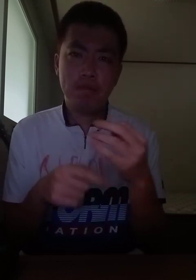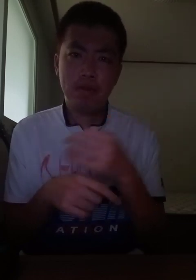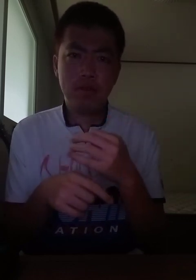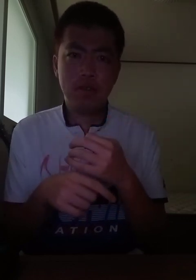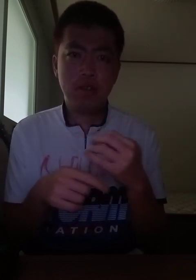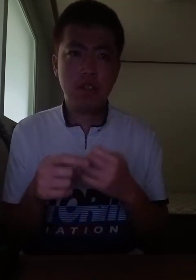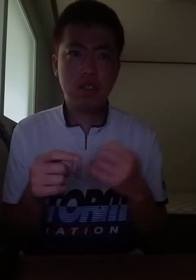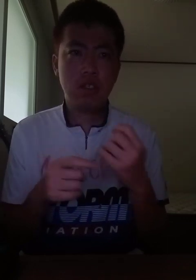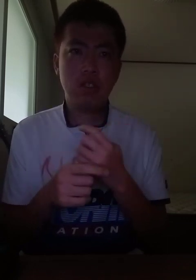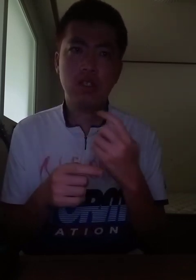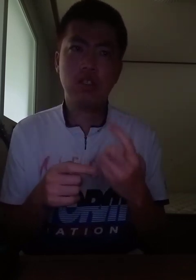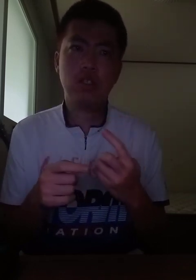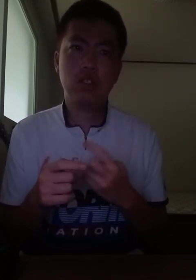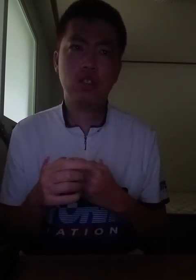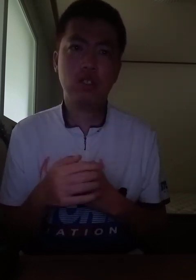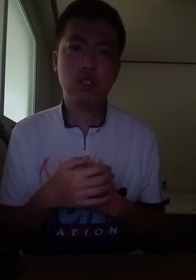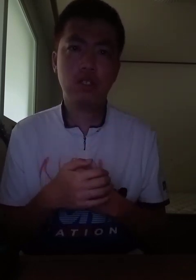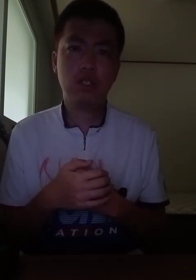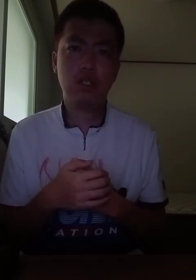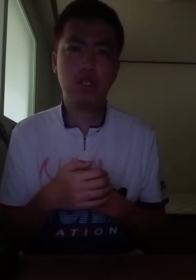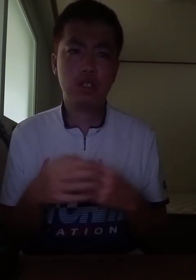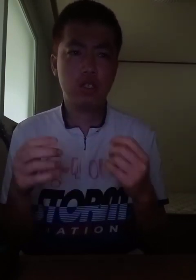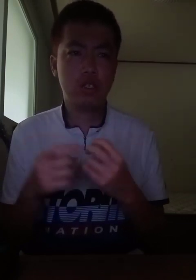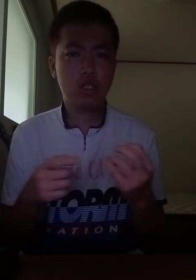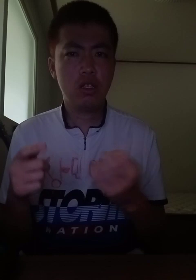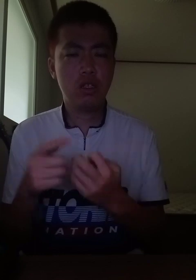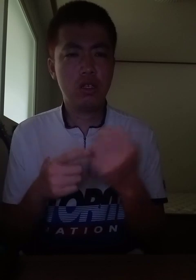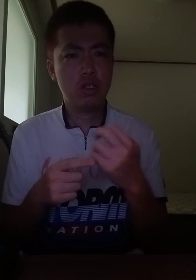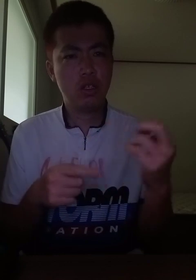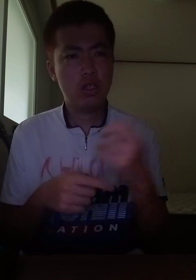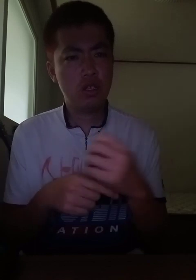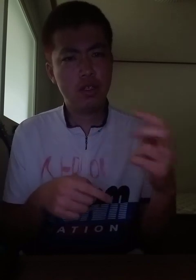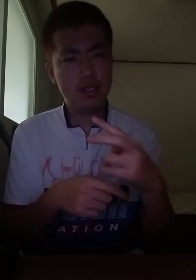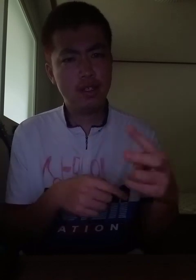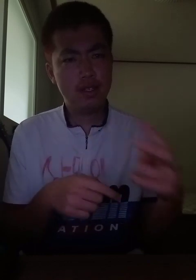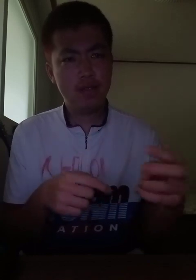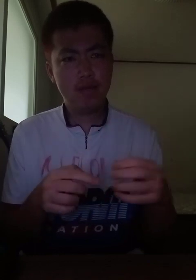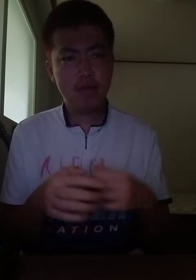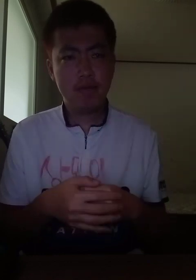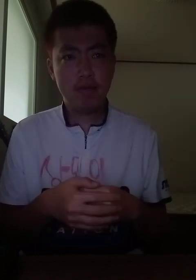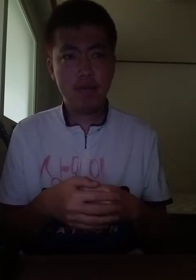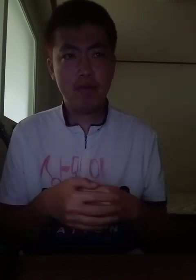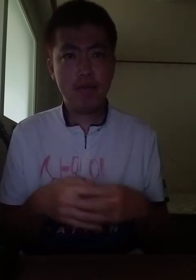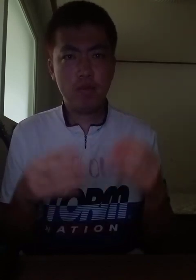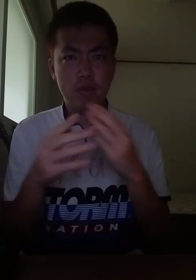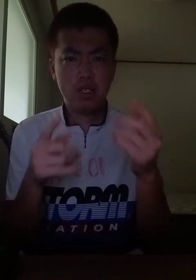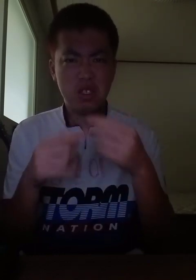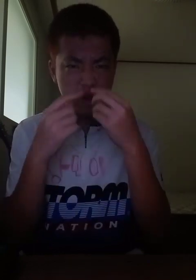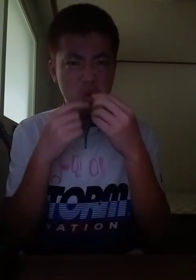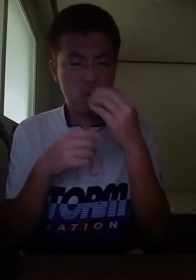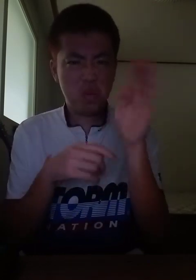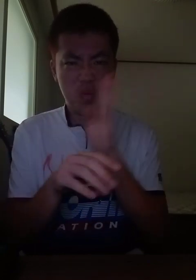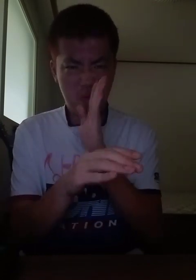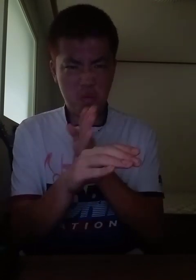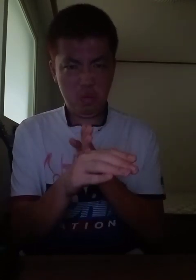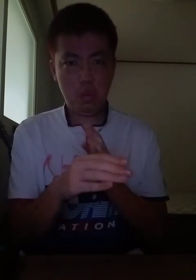자체가 고통입니다. 여기서 누구들이 약수터 한번 가려면 걸어갔다 오면 2시간 걸려. 매일 생수를 사 먹기도 어렵습니다.